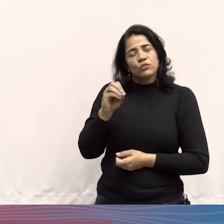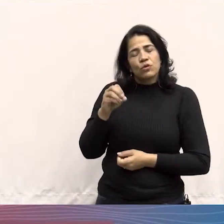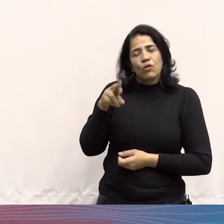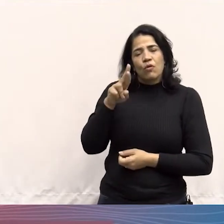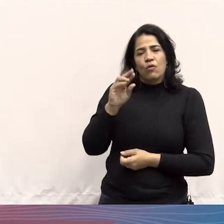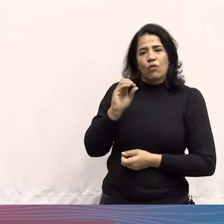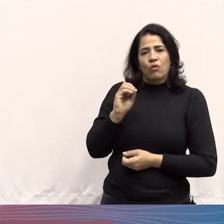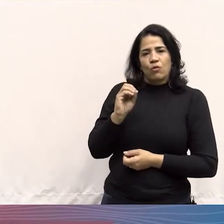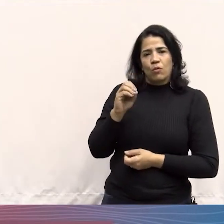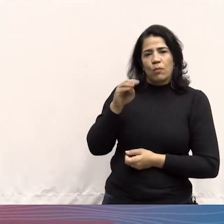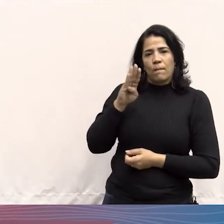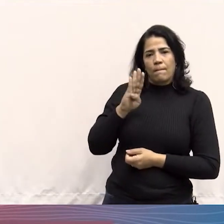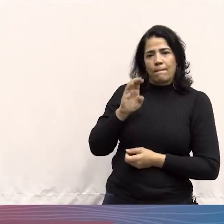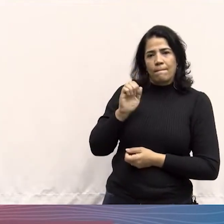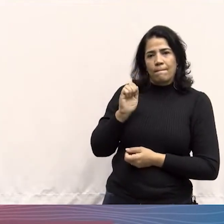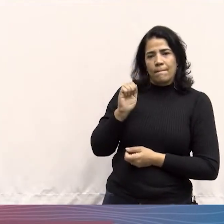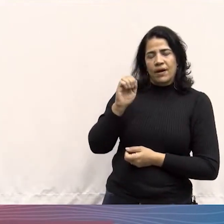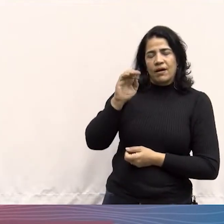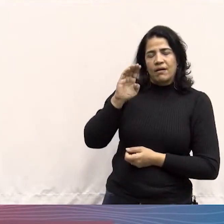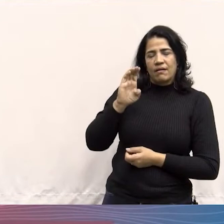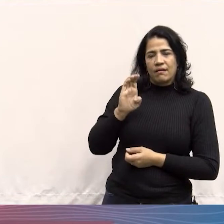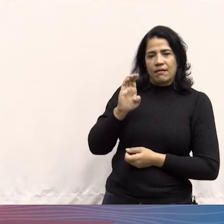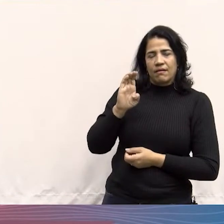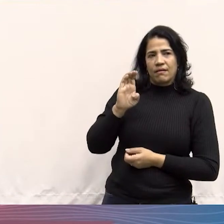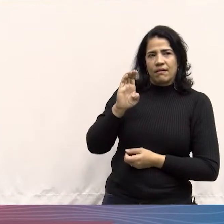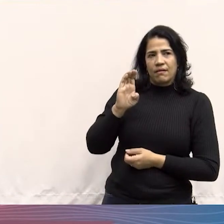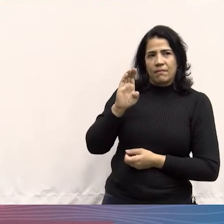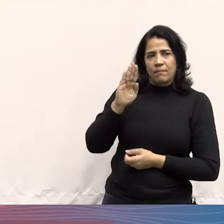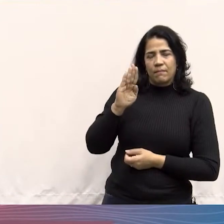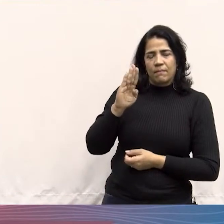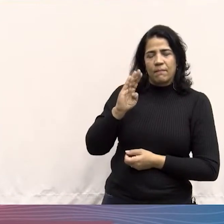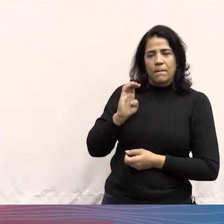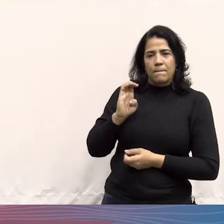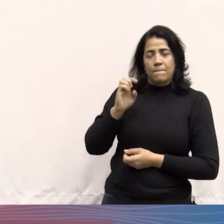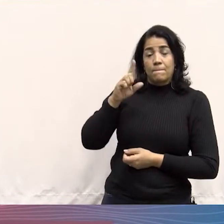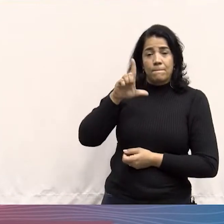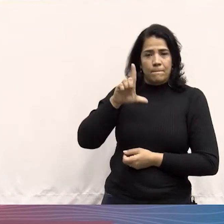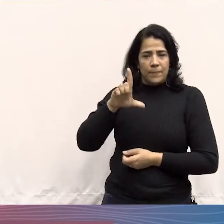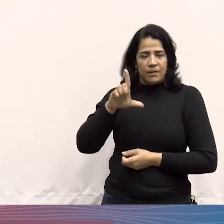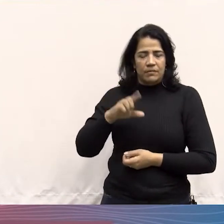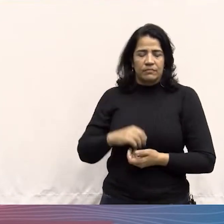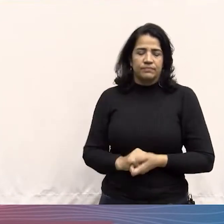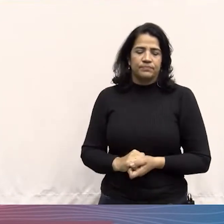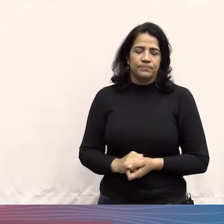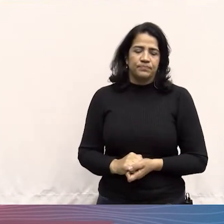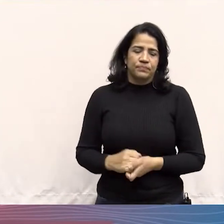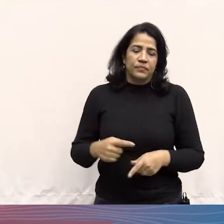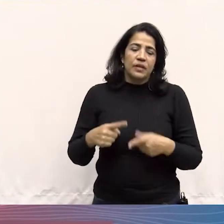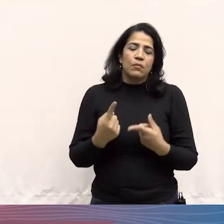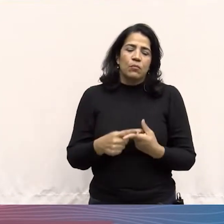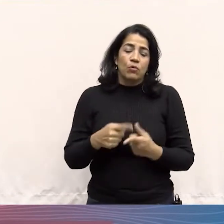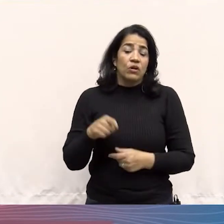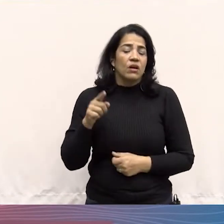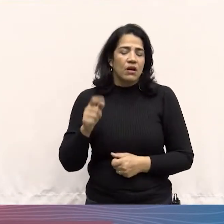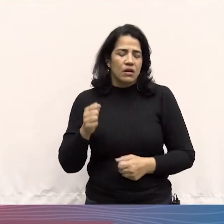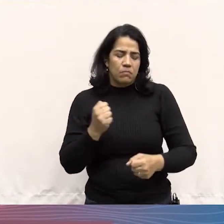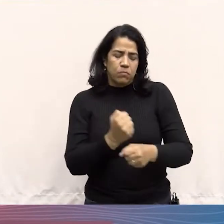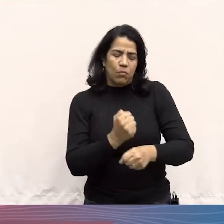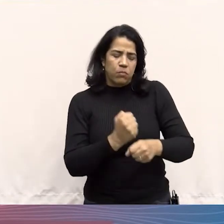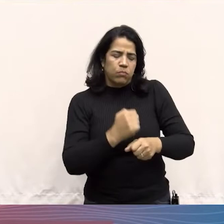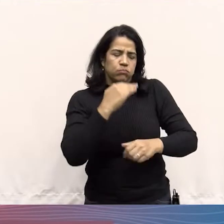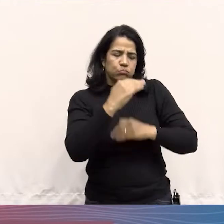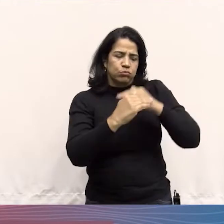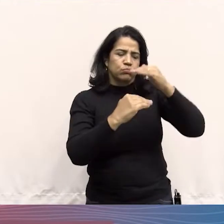para edificação, né? No caso dele era reconstruir o templo. Mas aqui disse: não